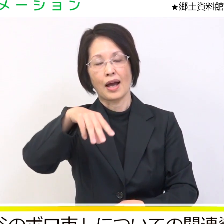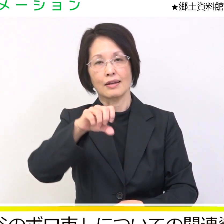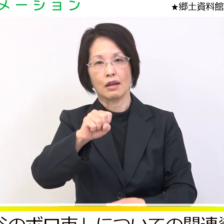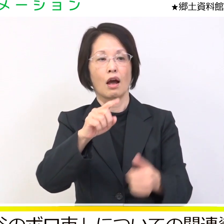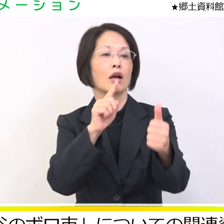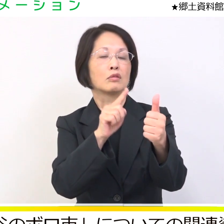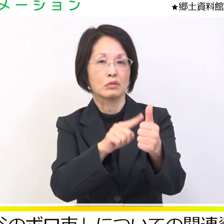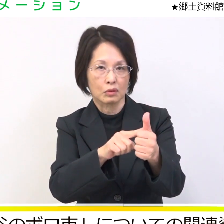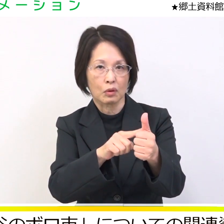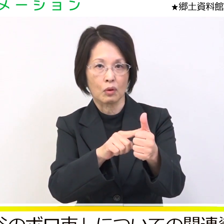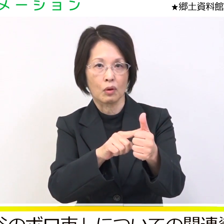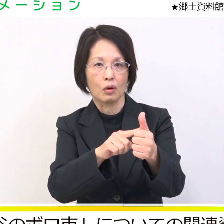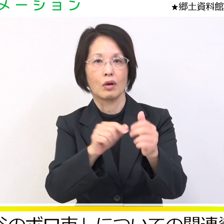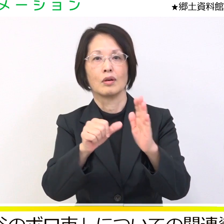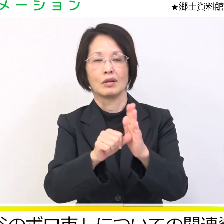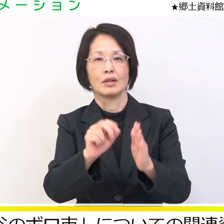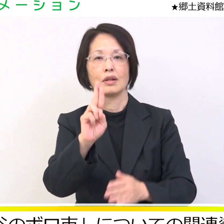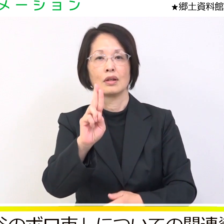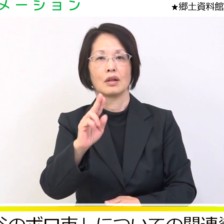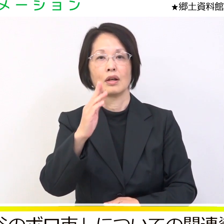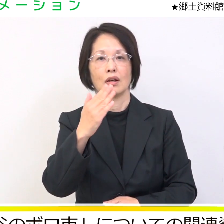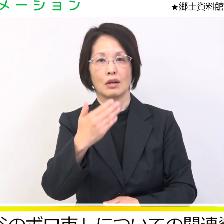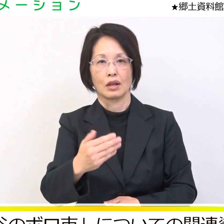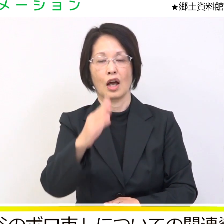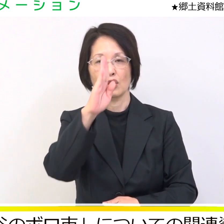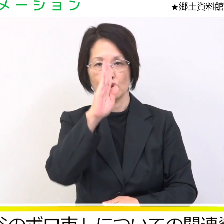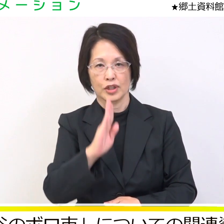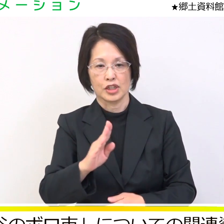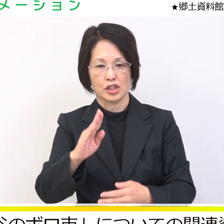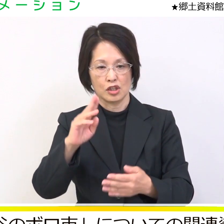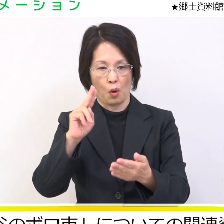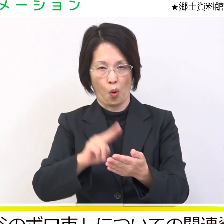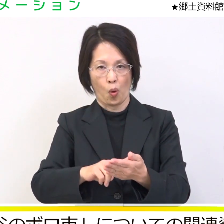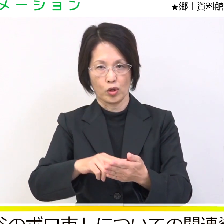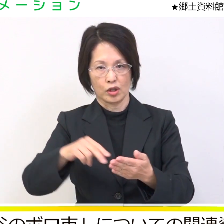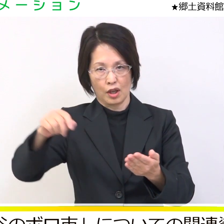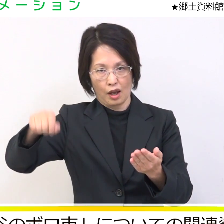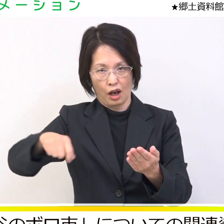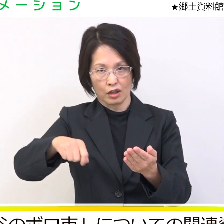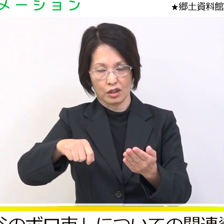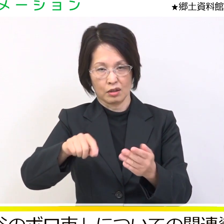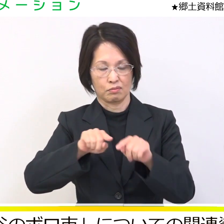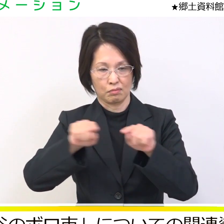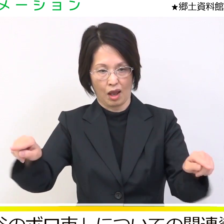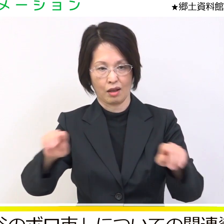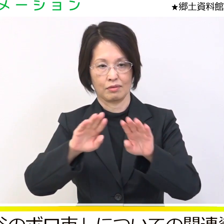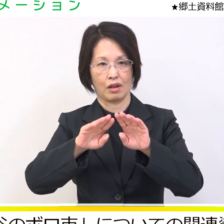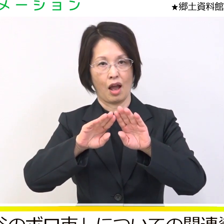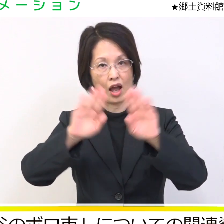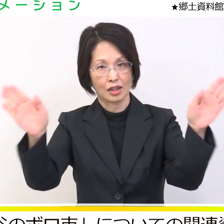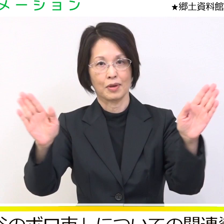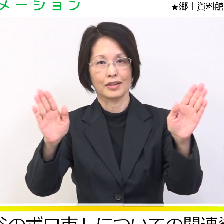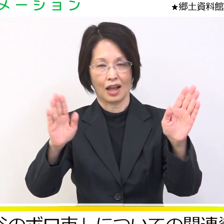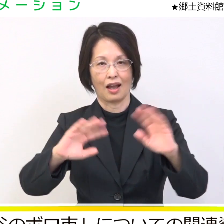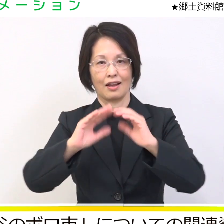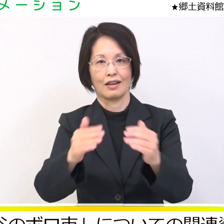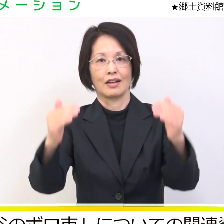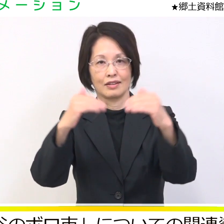楽市掟書により始まったとされる世田谷のボロ市について